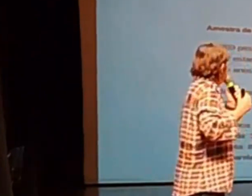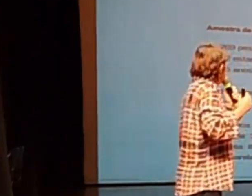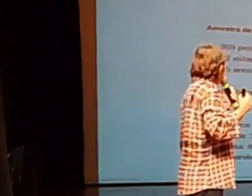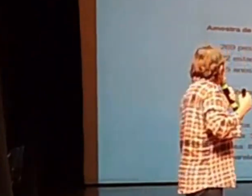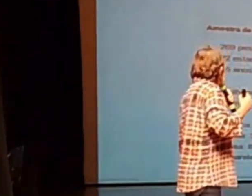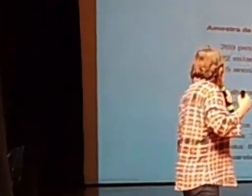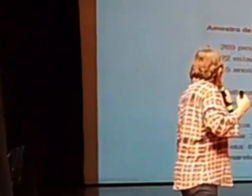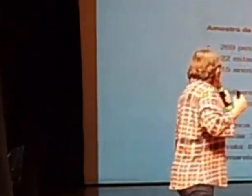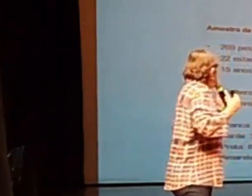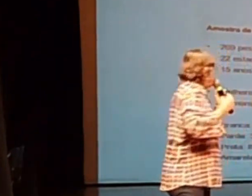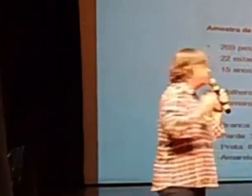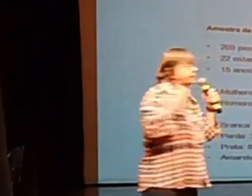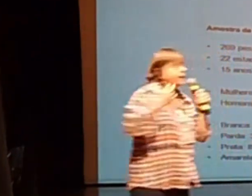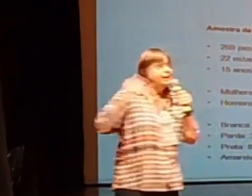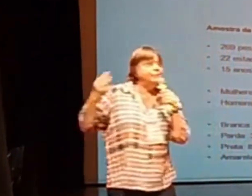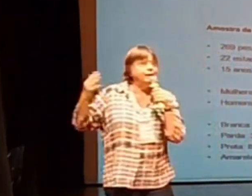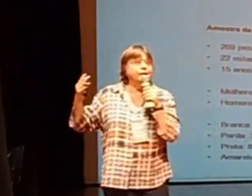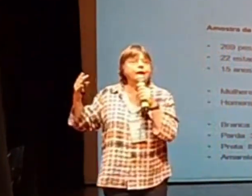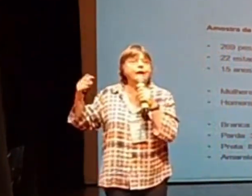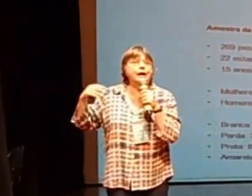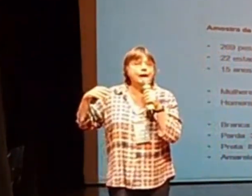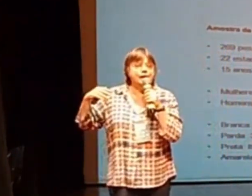né? E da